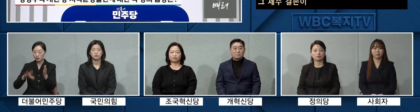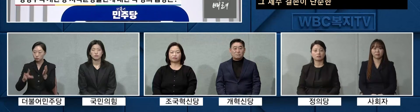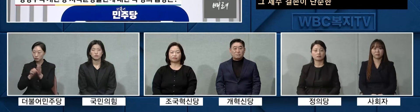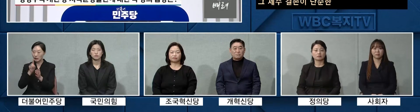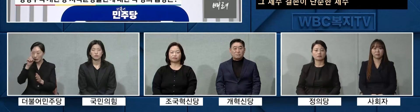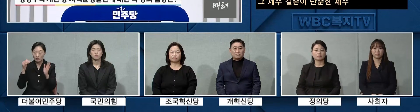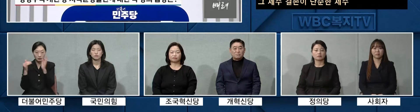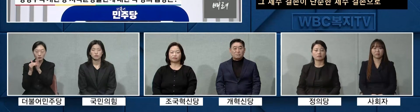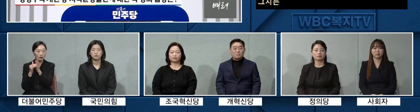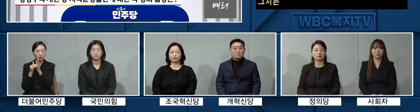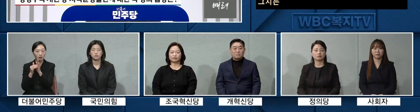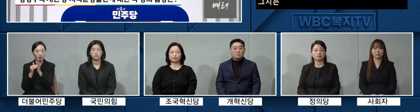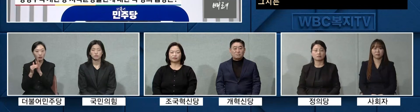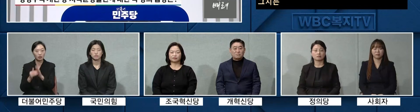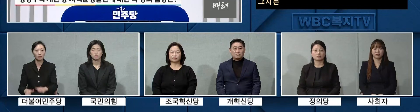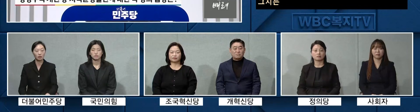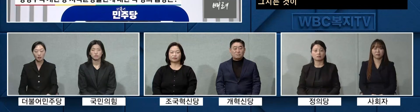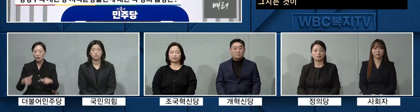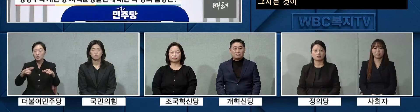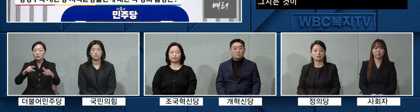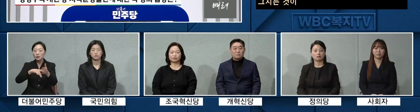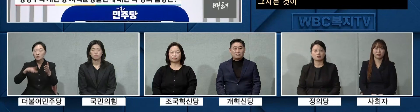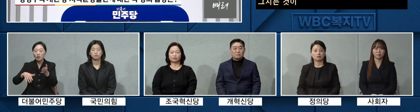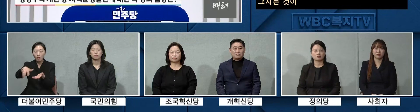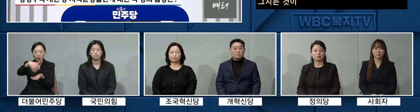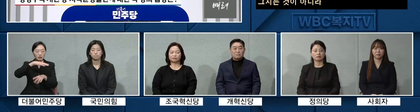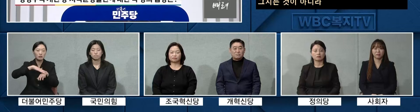지방 교부세에 심각한 영향을 줬습니다.